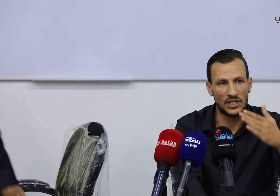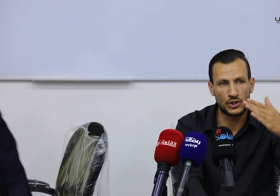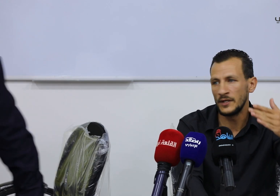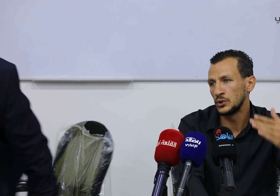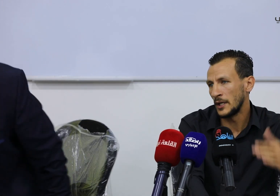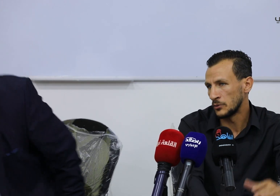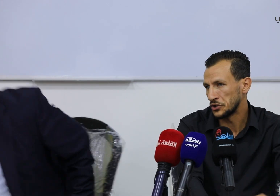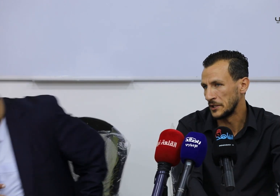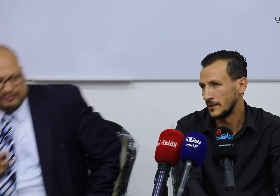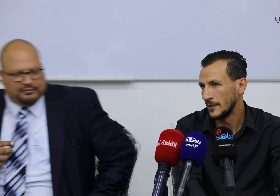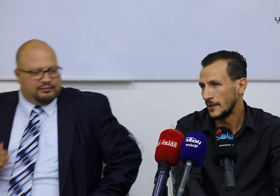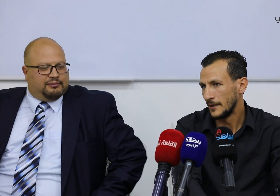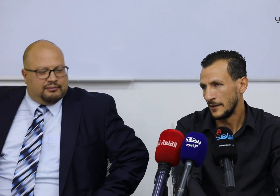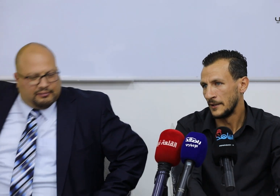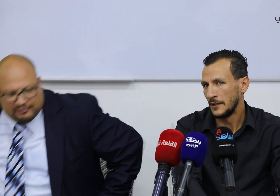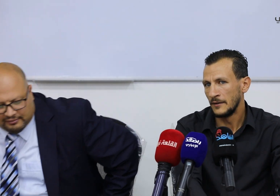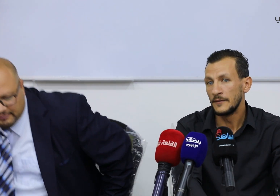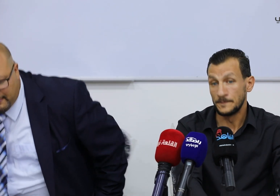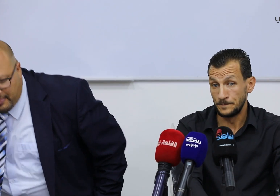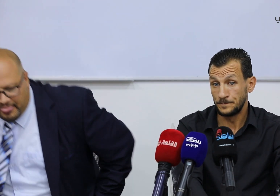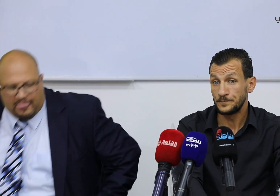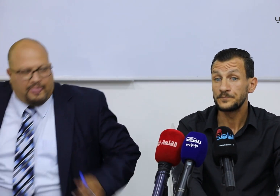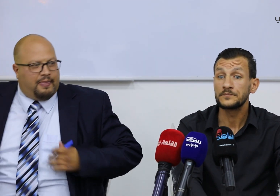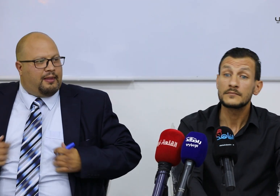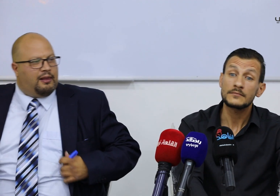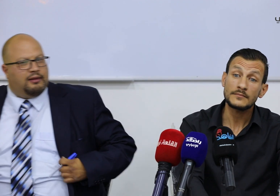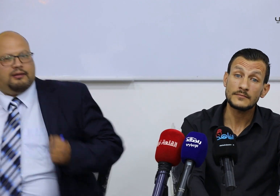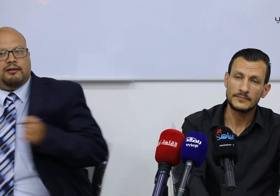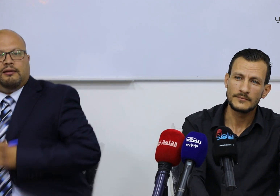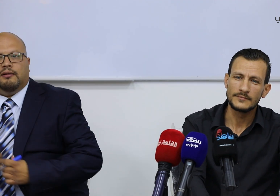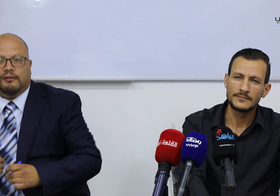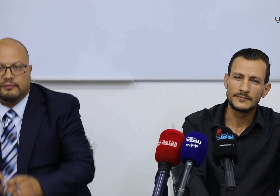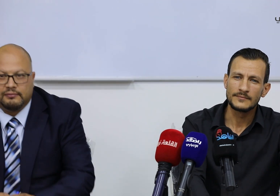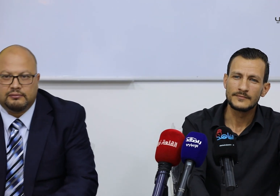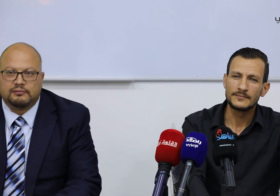يتواصل معك، مش حتشوف عنده اي مشكله. بنت صاحبتي زرعت قوقعه، بالاول كانت